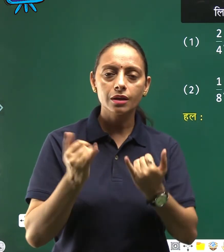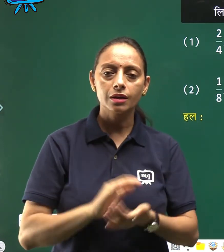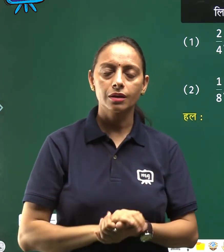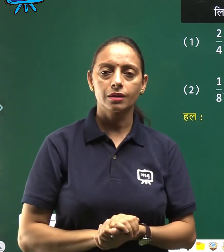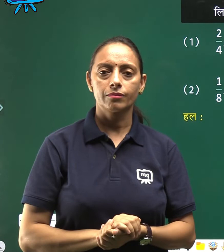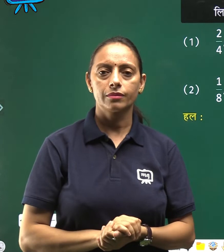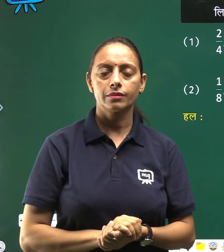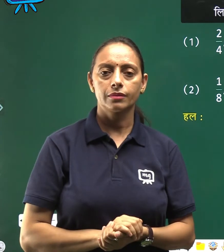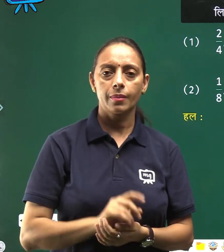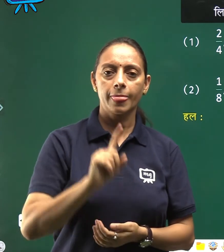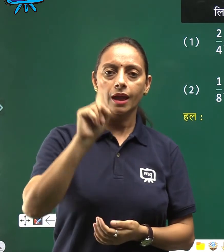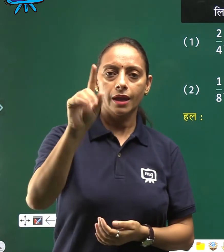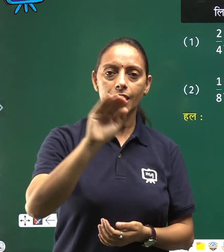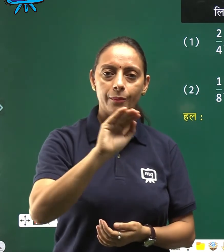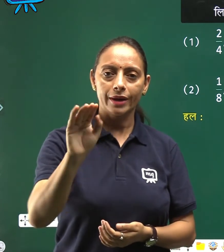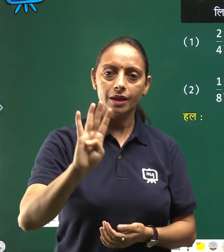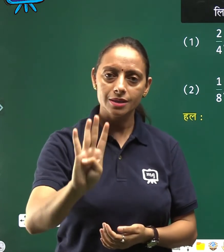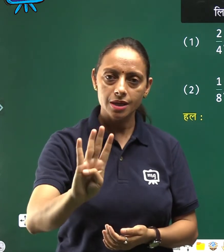एक बटा चार।